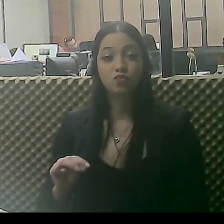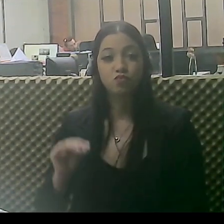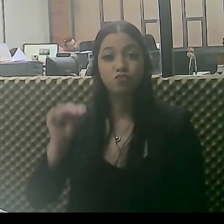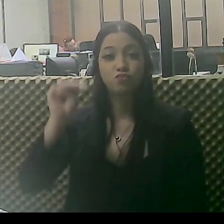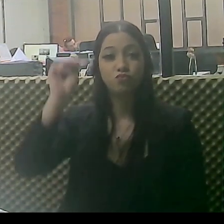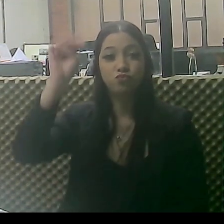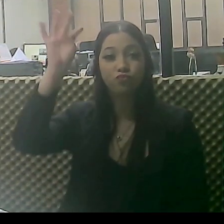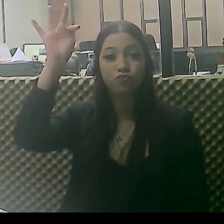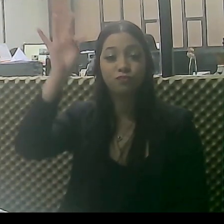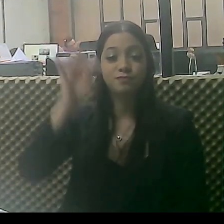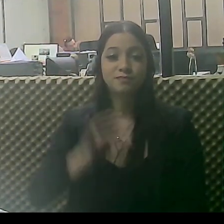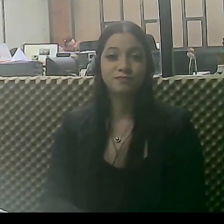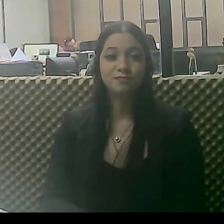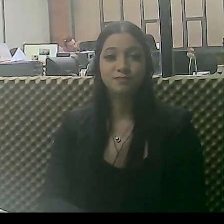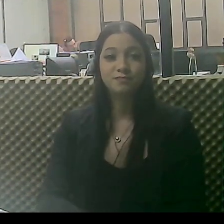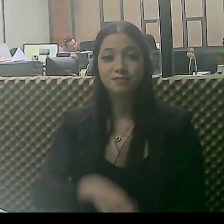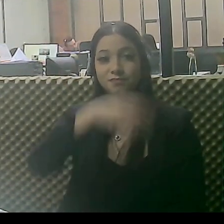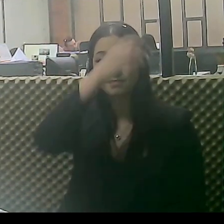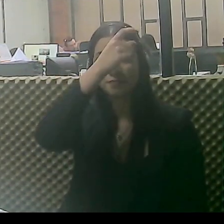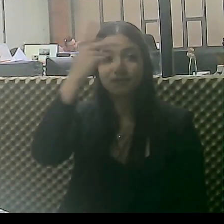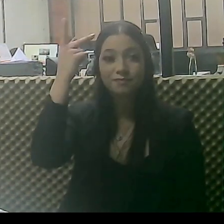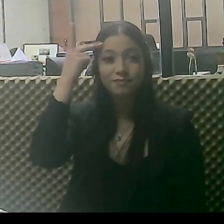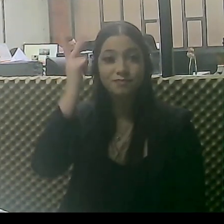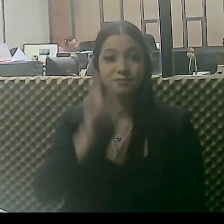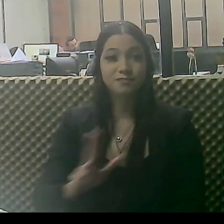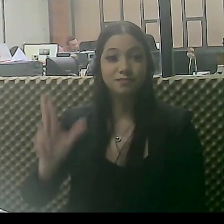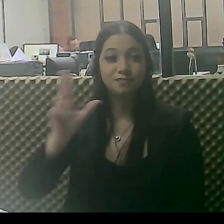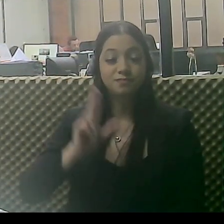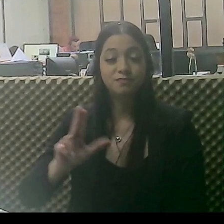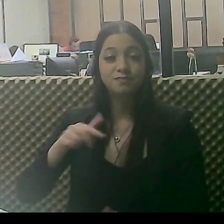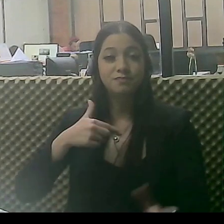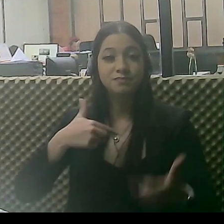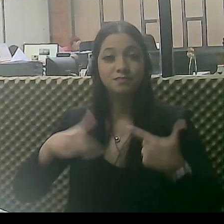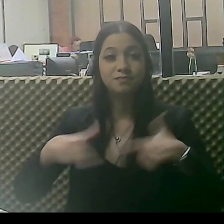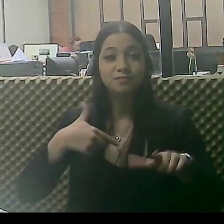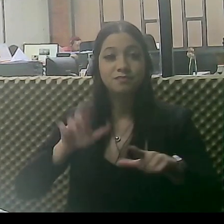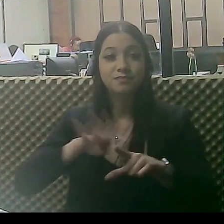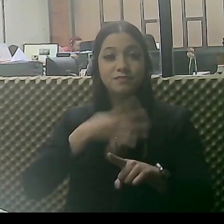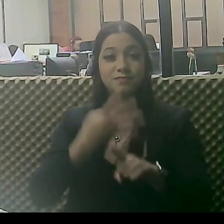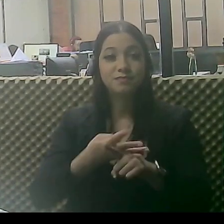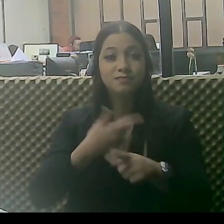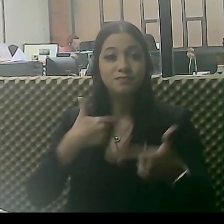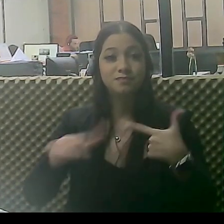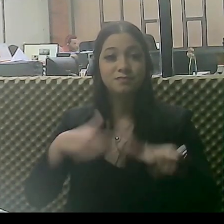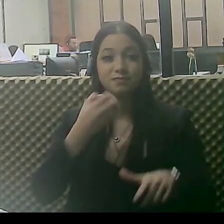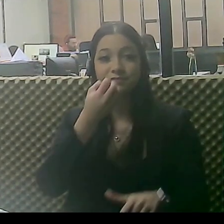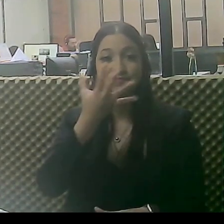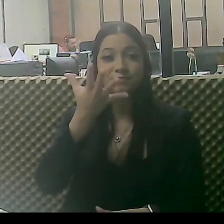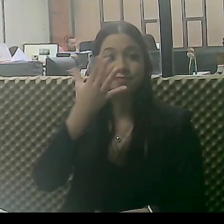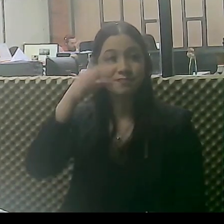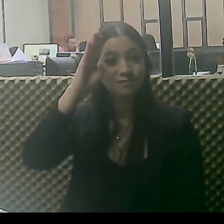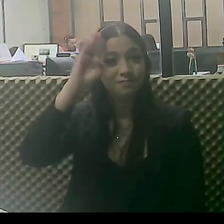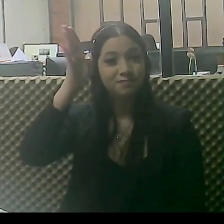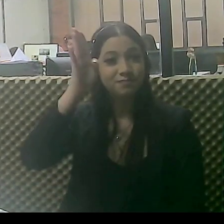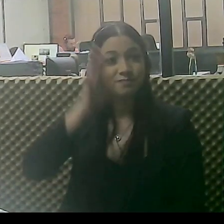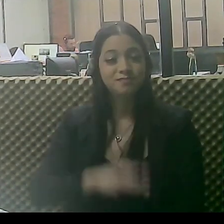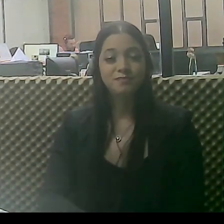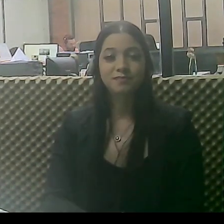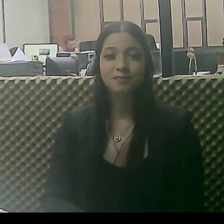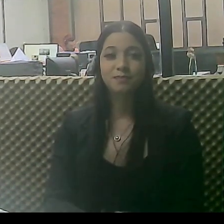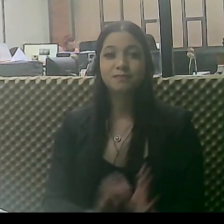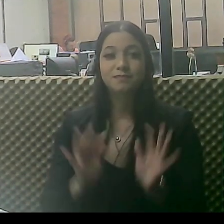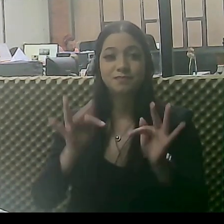Comunicação, Marco Túlio de Castro Kalimann. Prefeitura de Uberlândia. Fazer mais, fazer bem. Até a